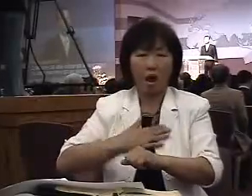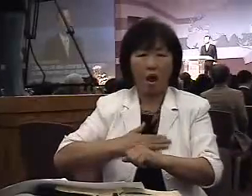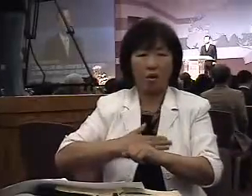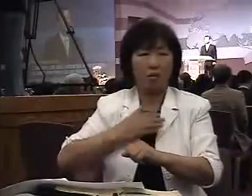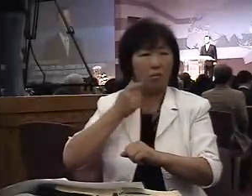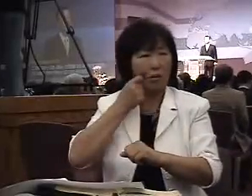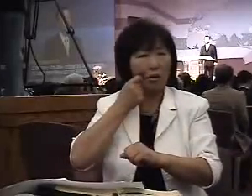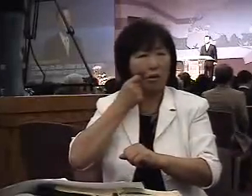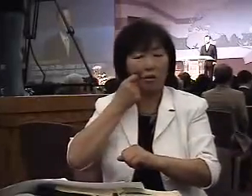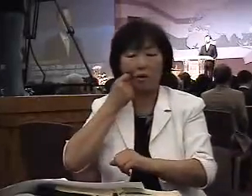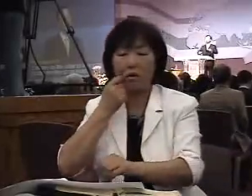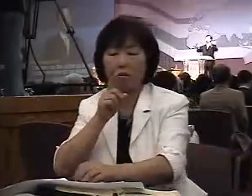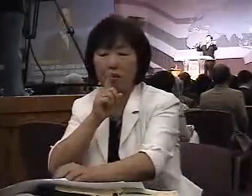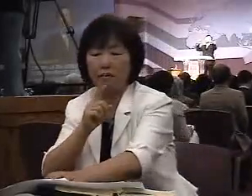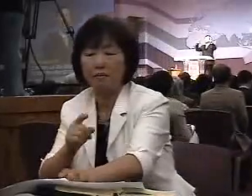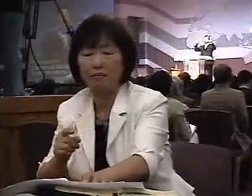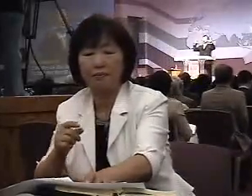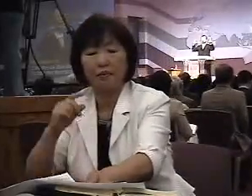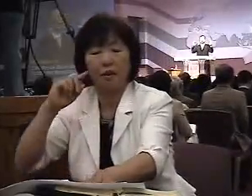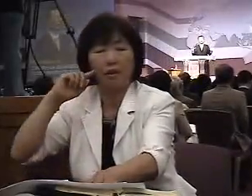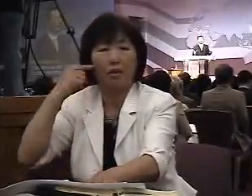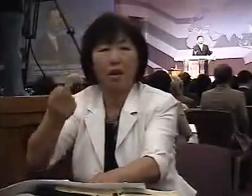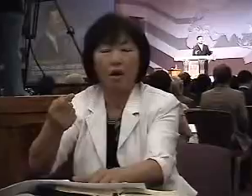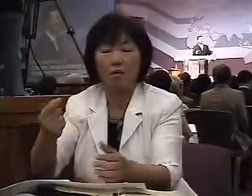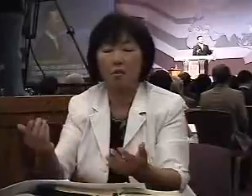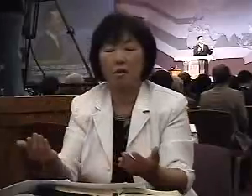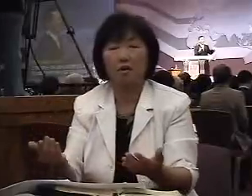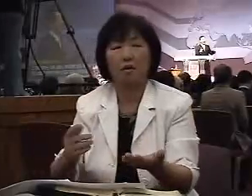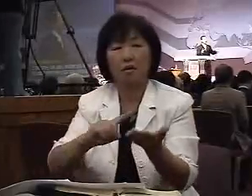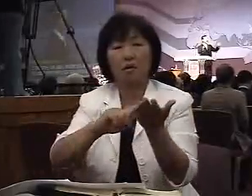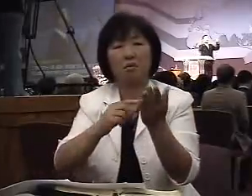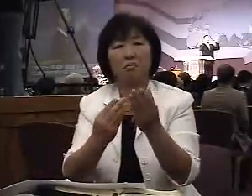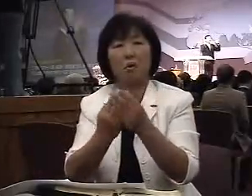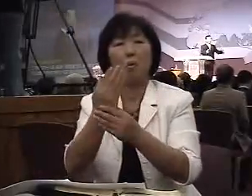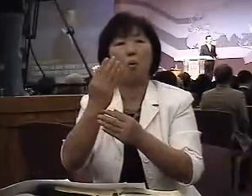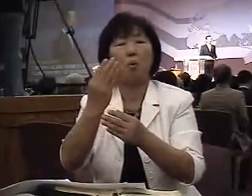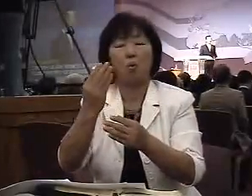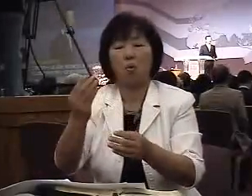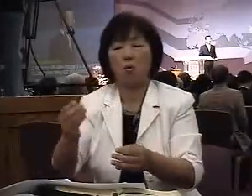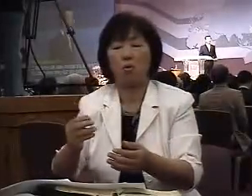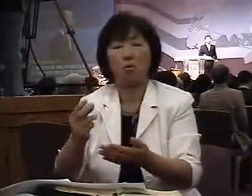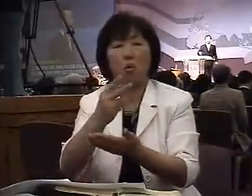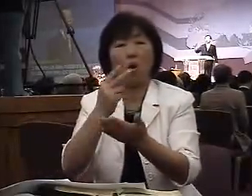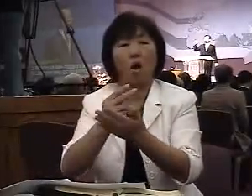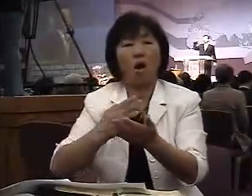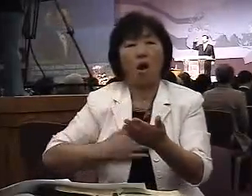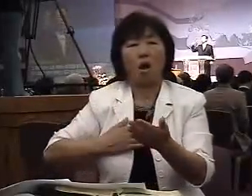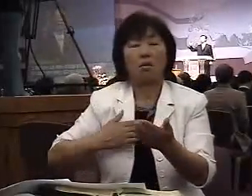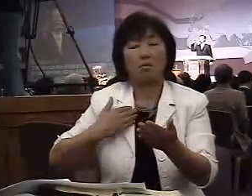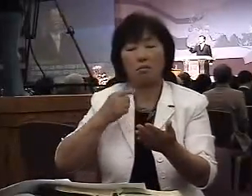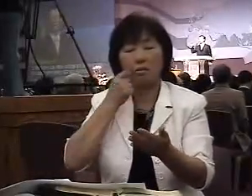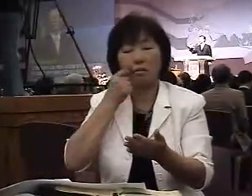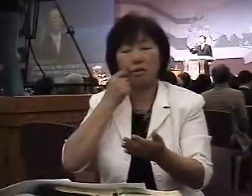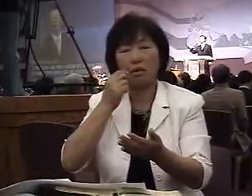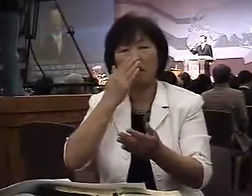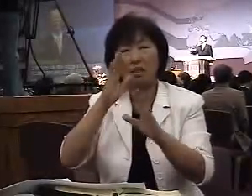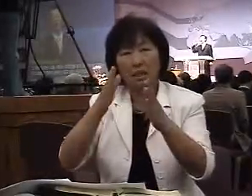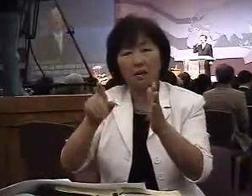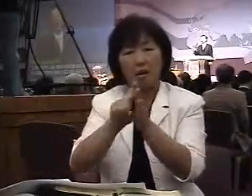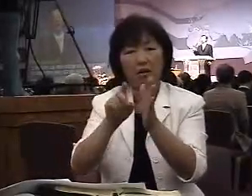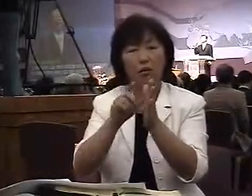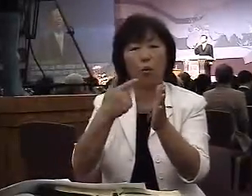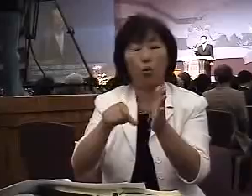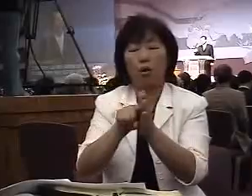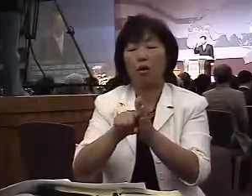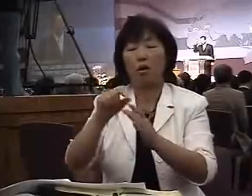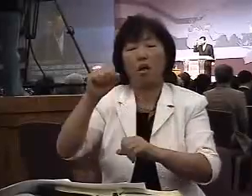여러분 보셨나요? 그 다음에 일어난 세대는 여호와를 알지 못하였고 여호와께서 이스라엘 백성들을